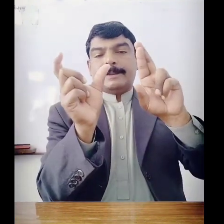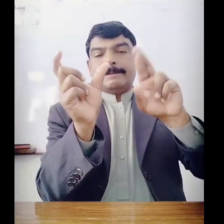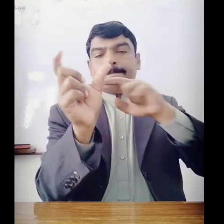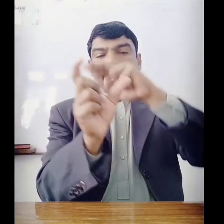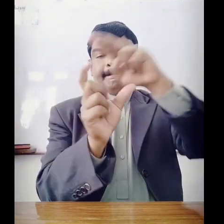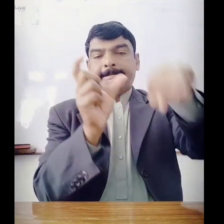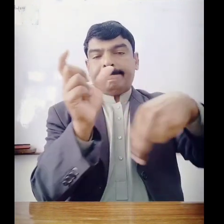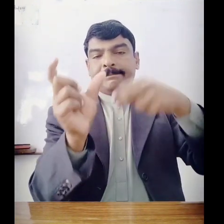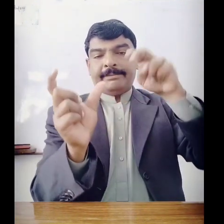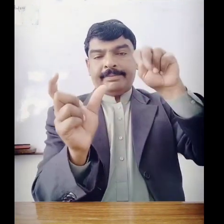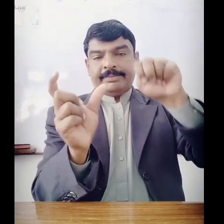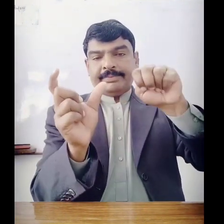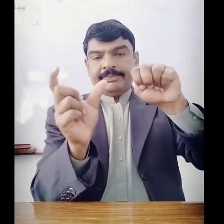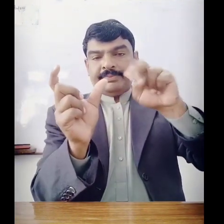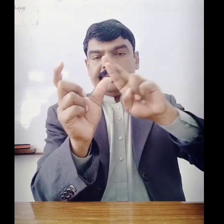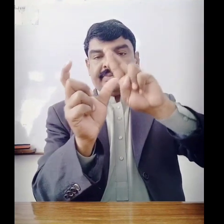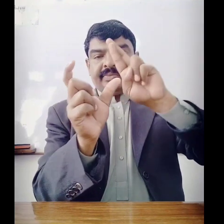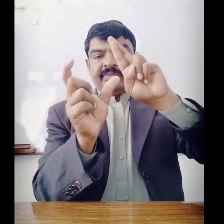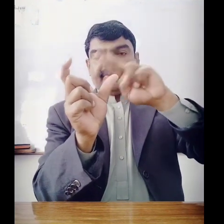रमज़ान,